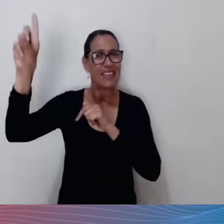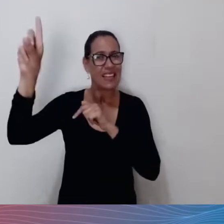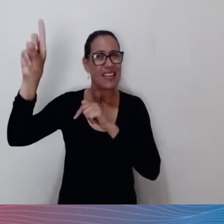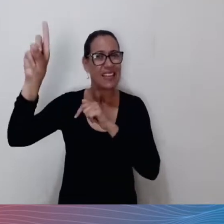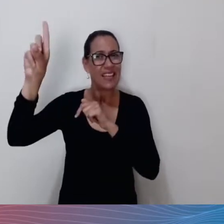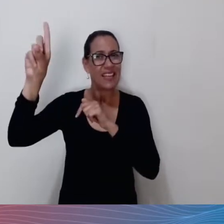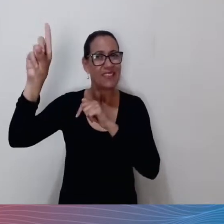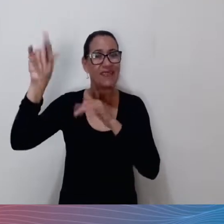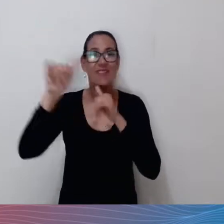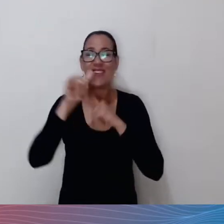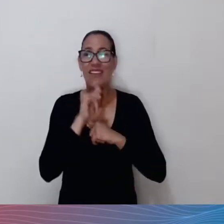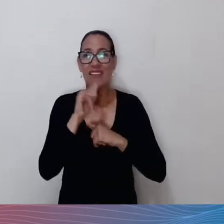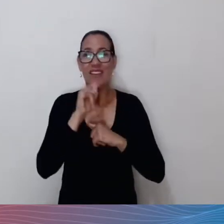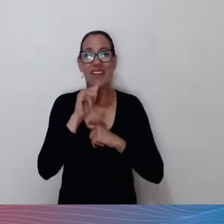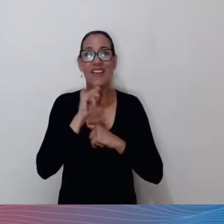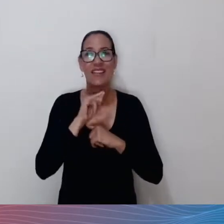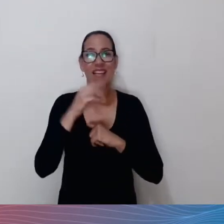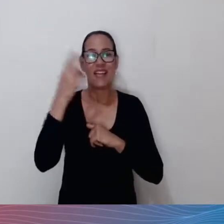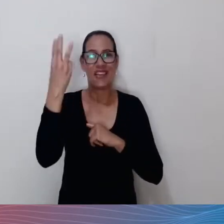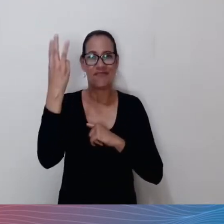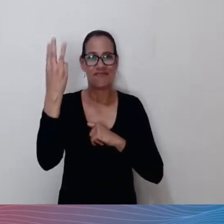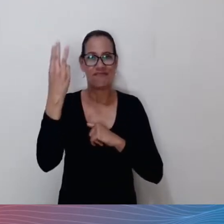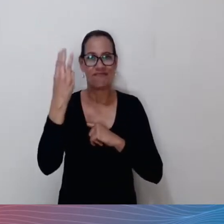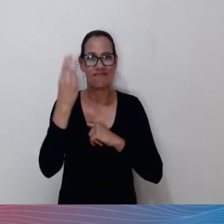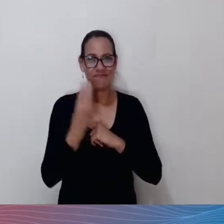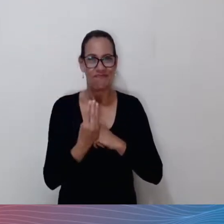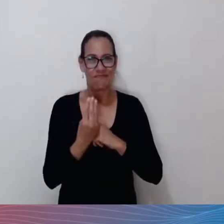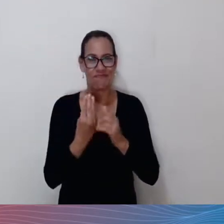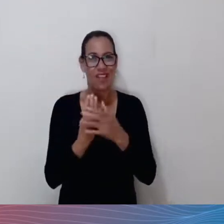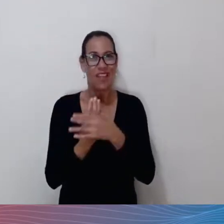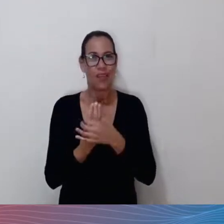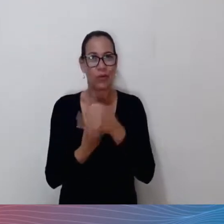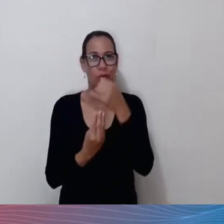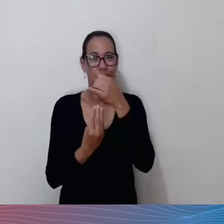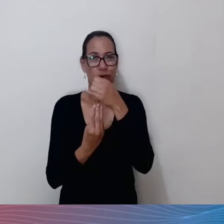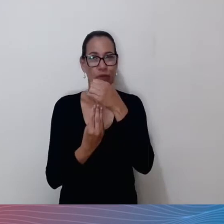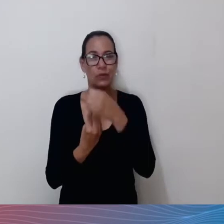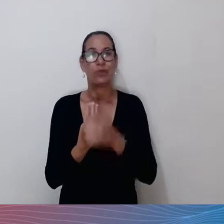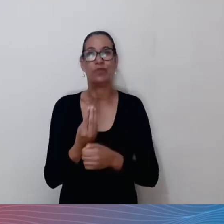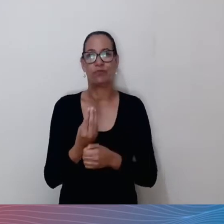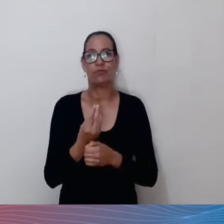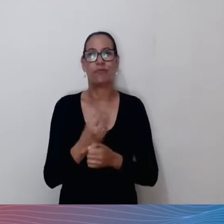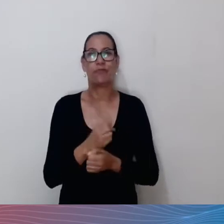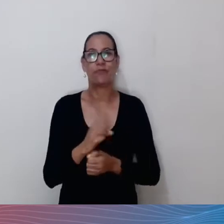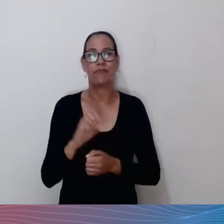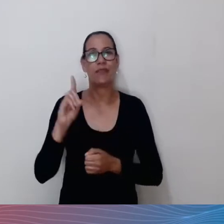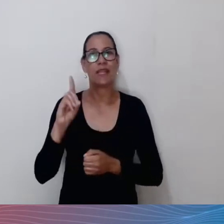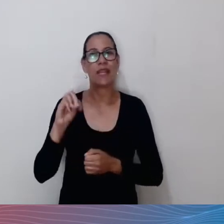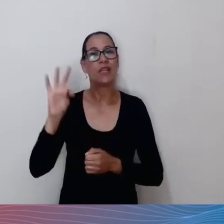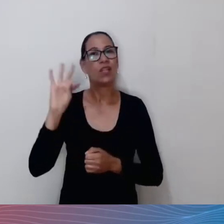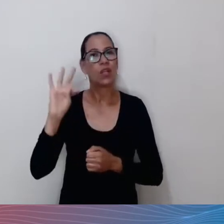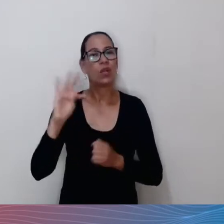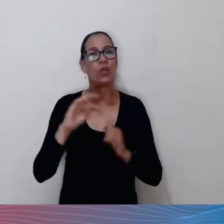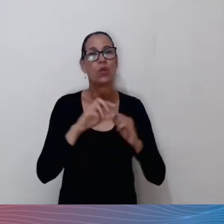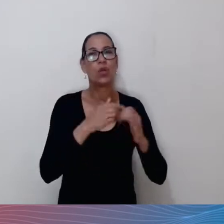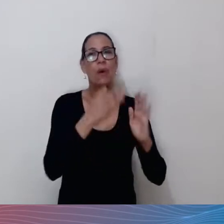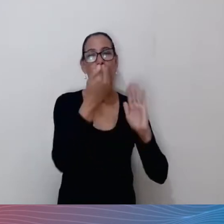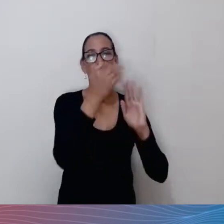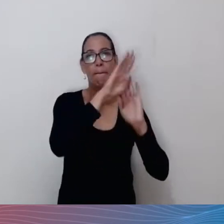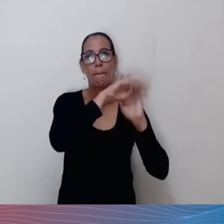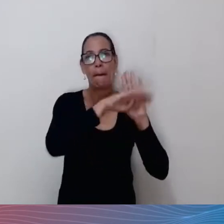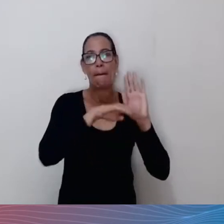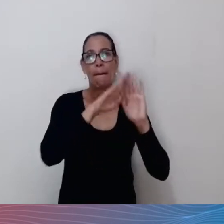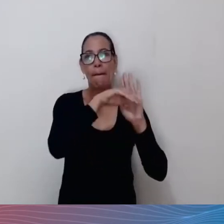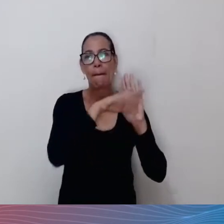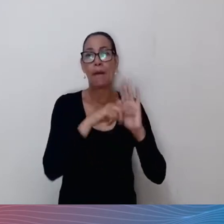novo para a figura de Deuteronômio 8. Deus não é um só, não é um único Deus, mas